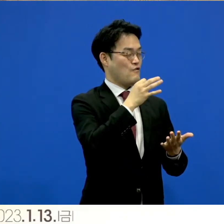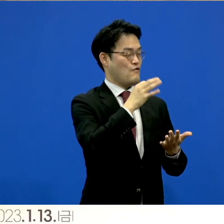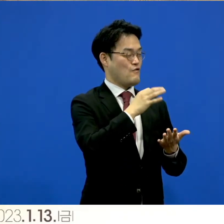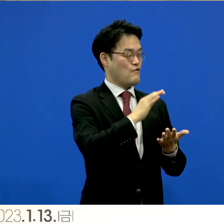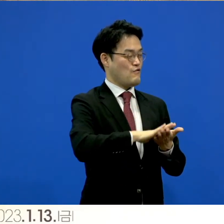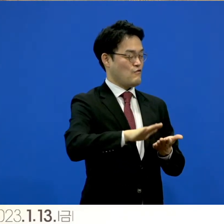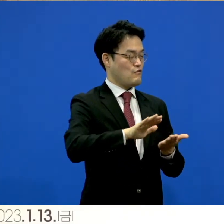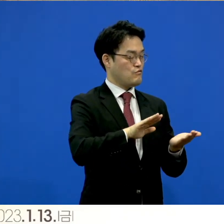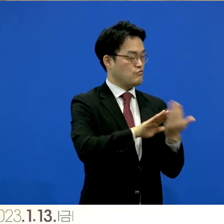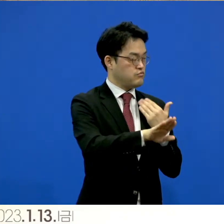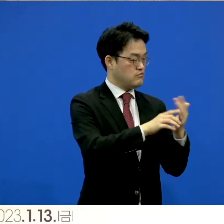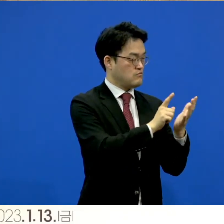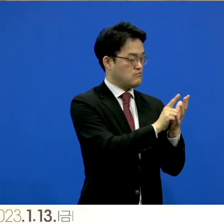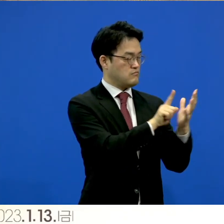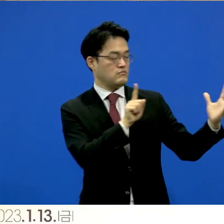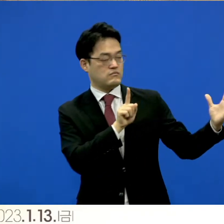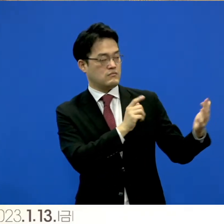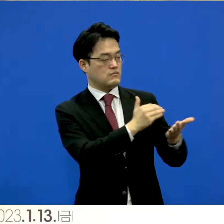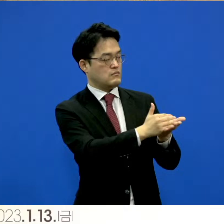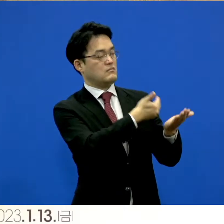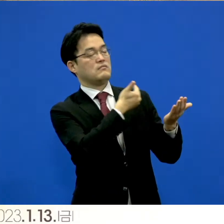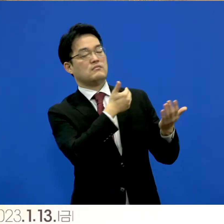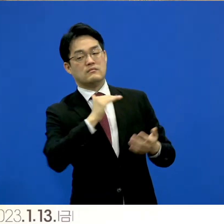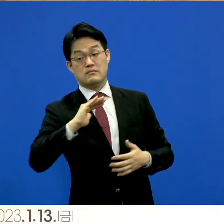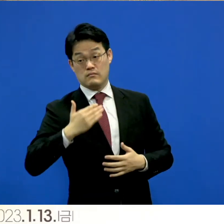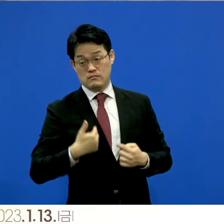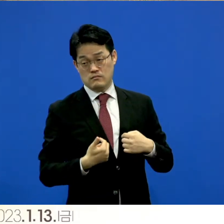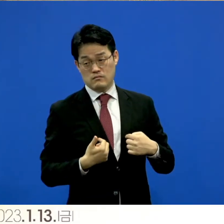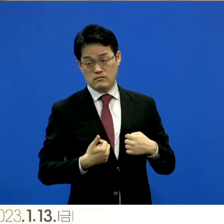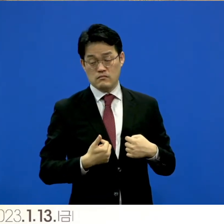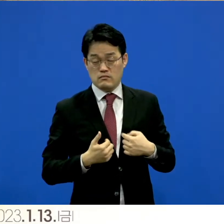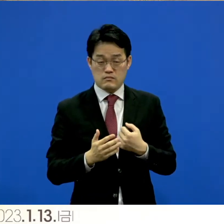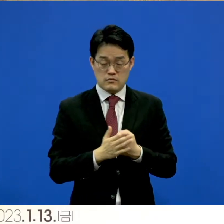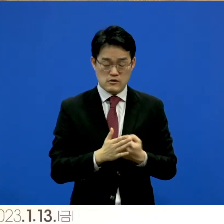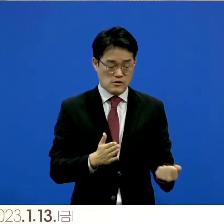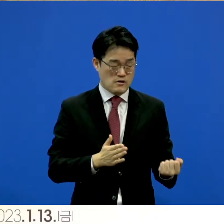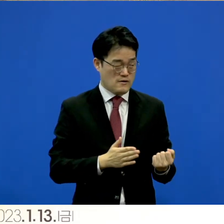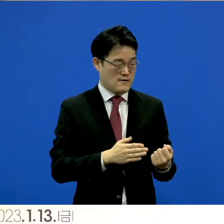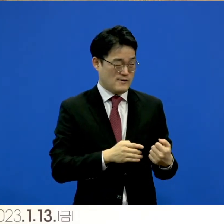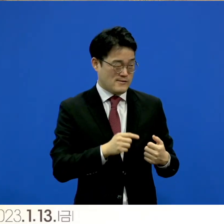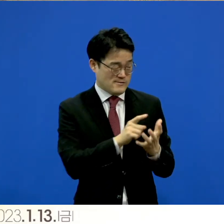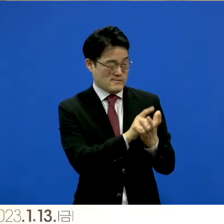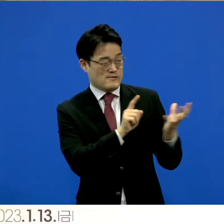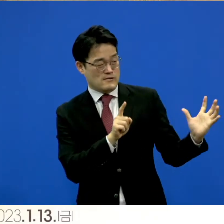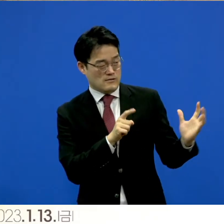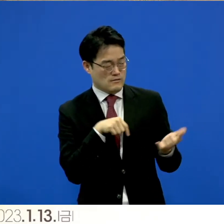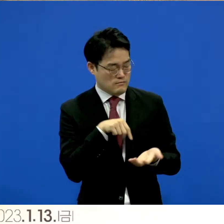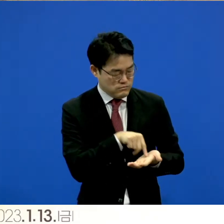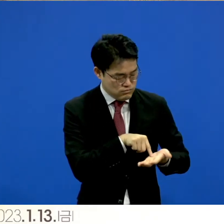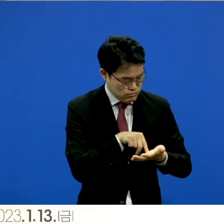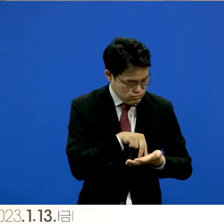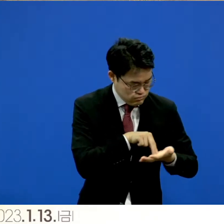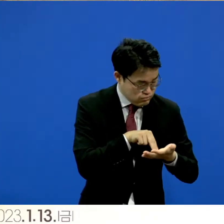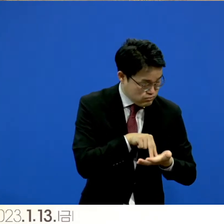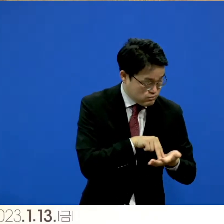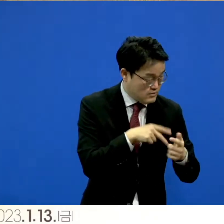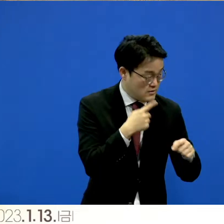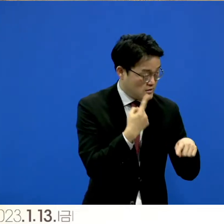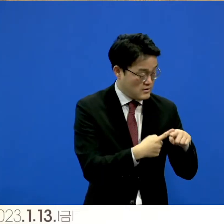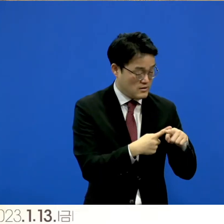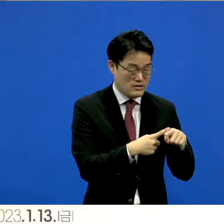그는 배제당합니다. 그는 철저히 소외되고 고립됩니다. 결국 혐오스러운